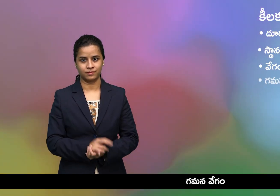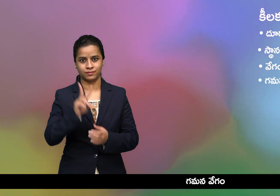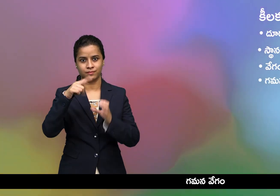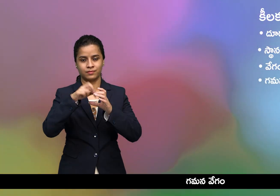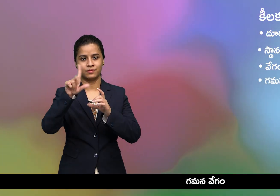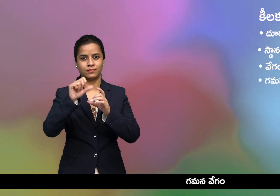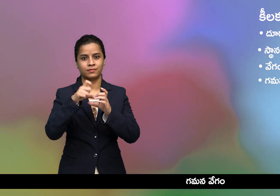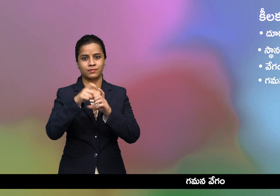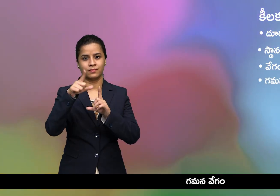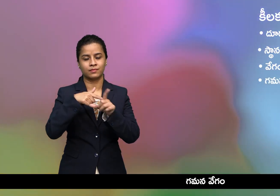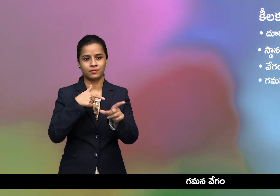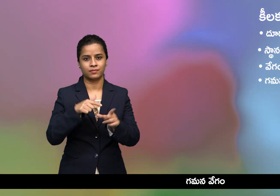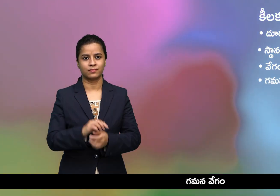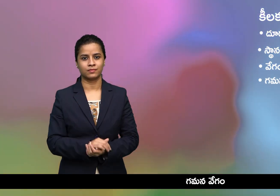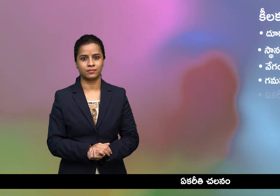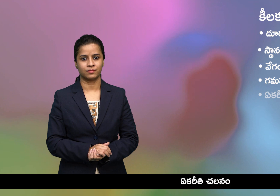గమన వేగం,